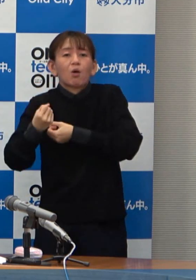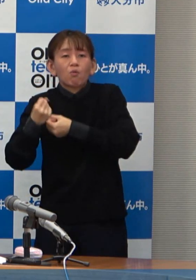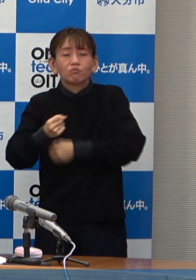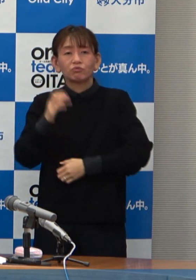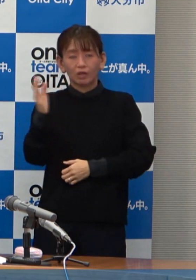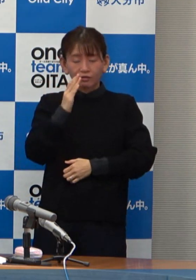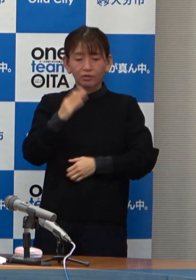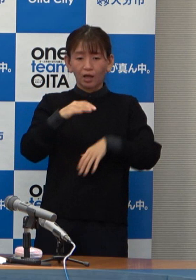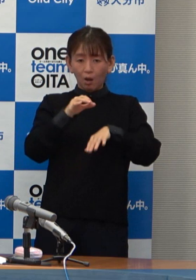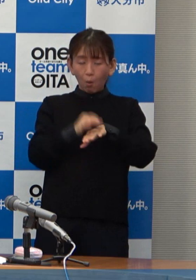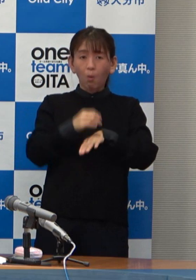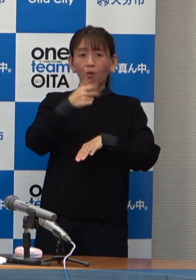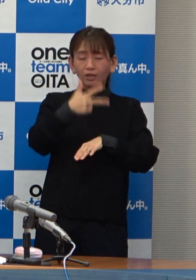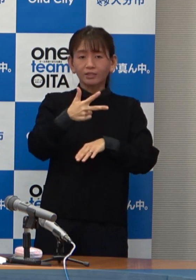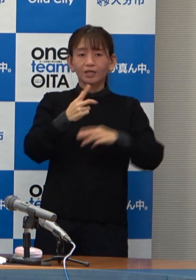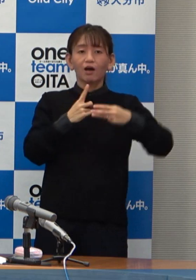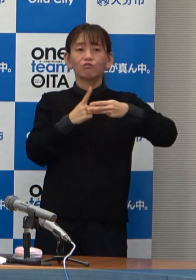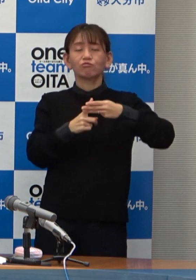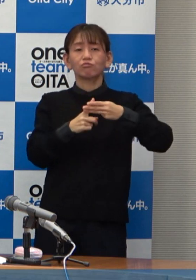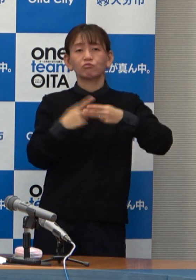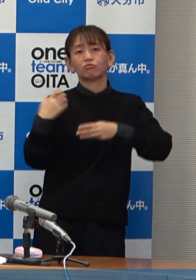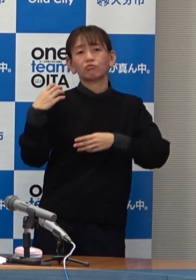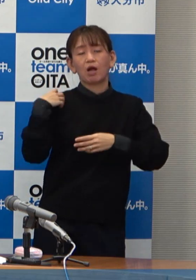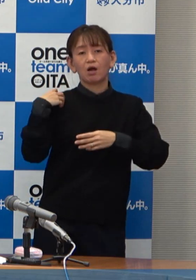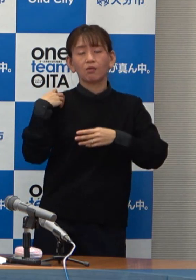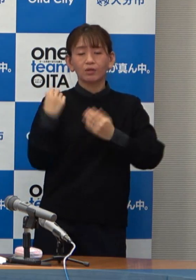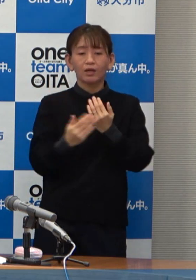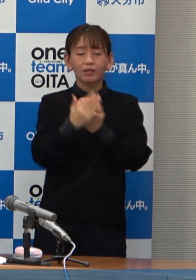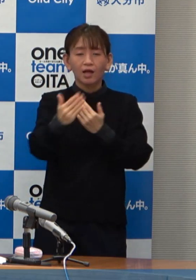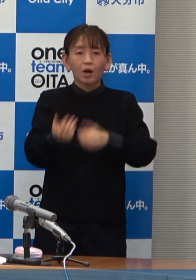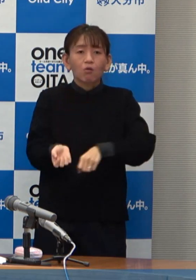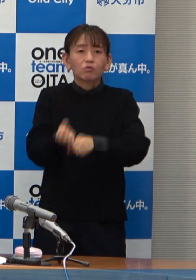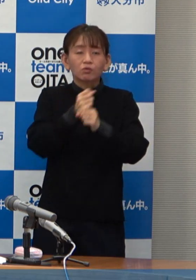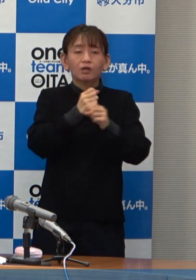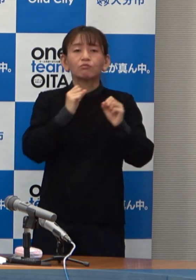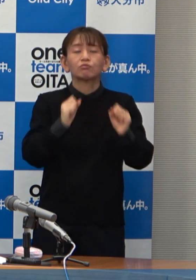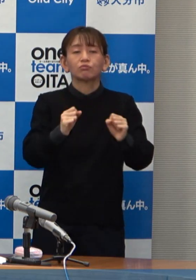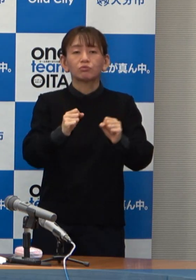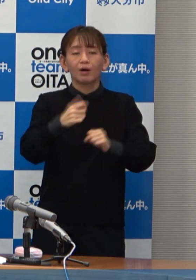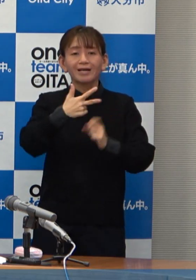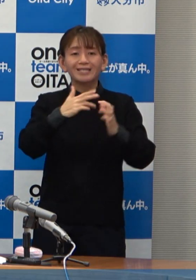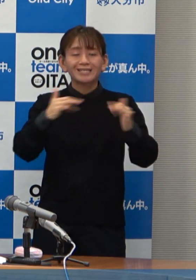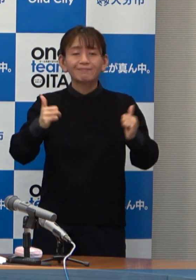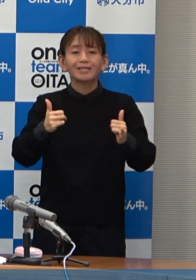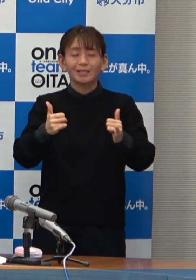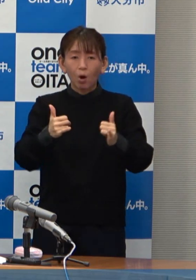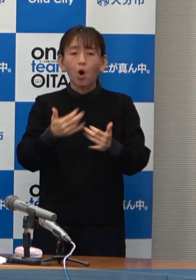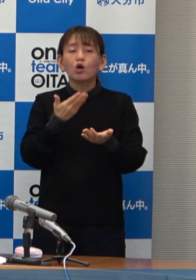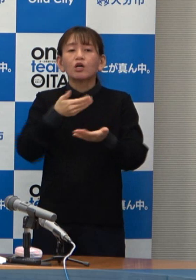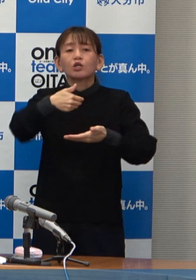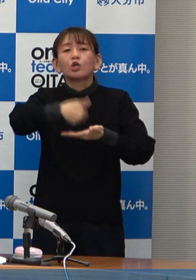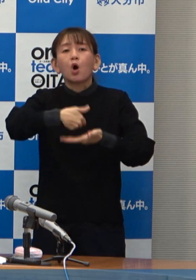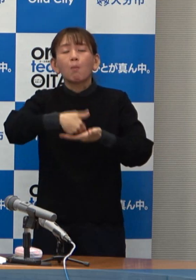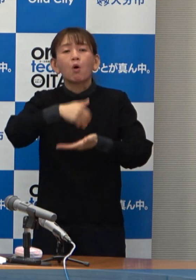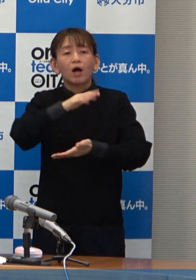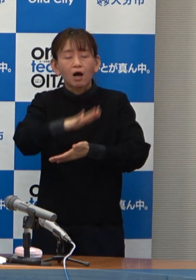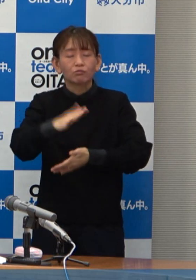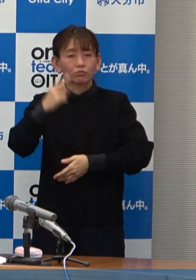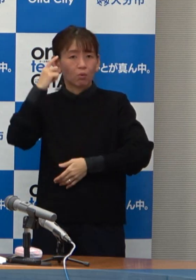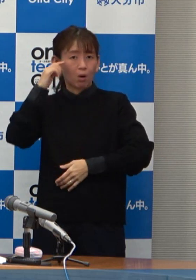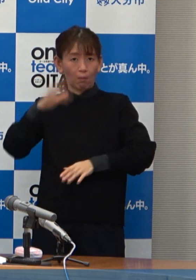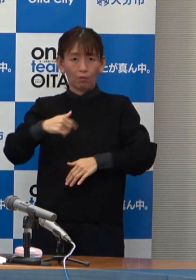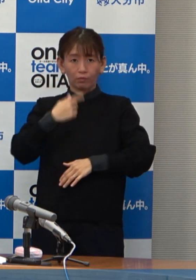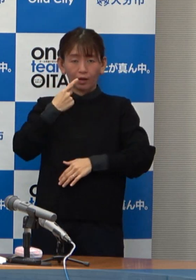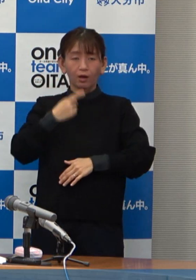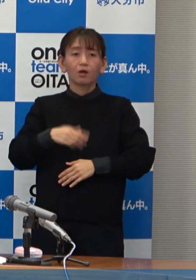主になってこの花見大会を復活させるっていうことが市民の要望であるという風に私は捉えましたそれで実行